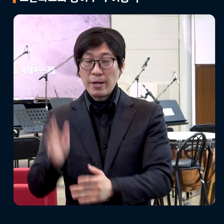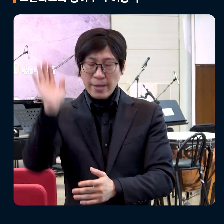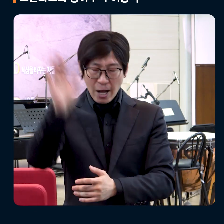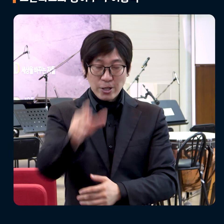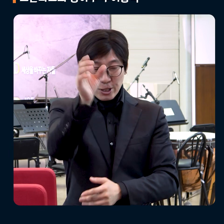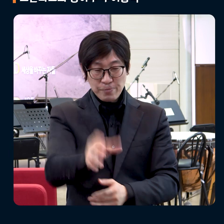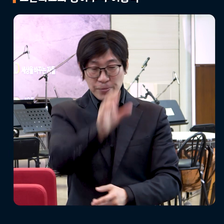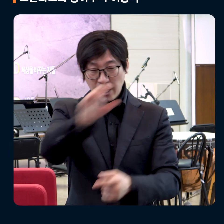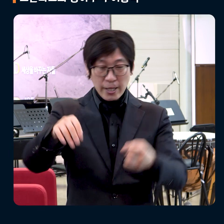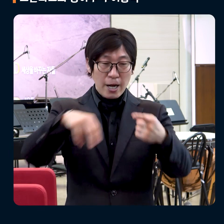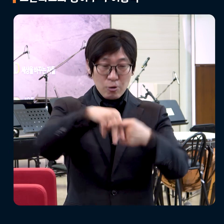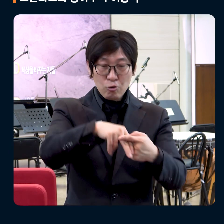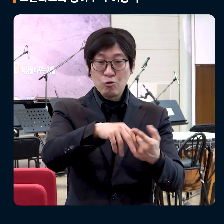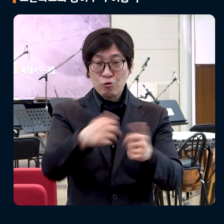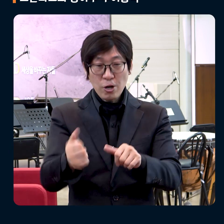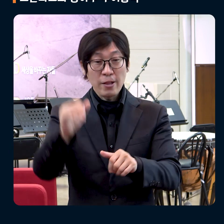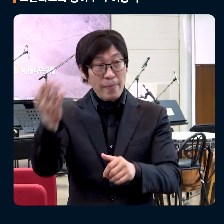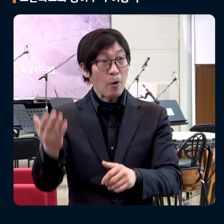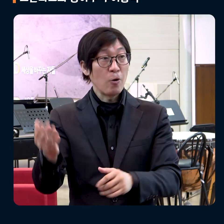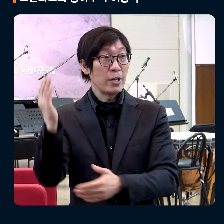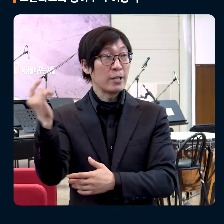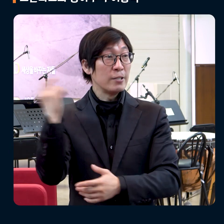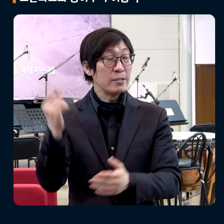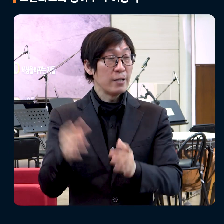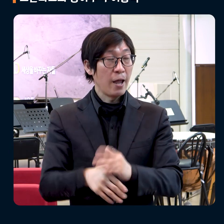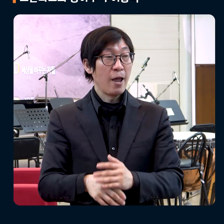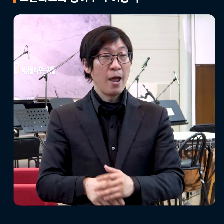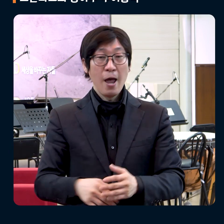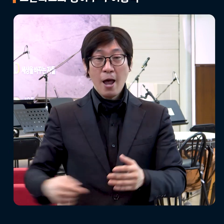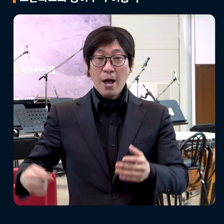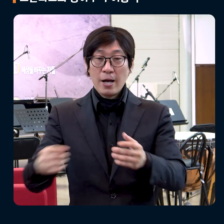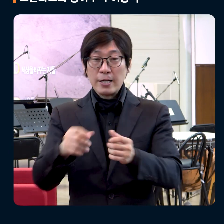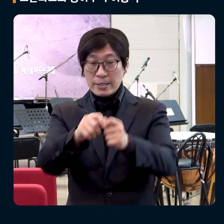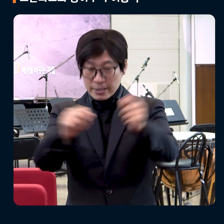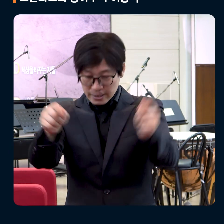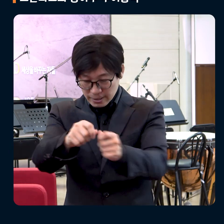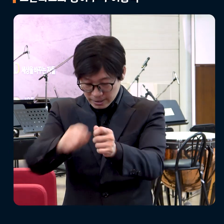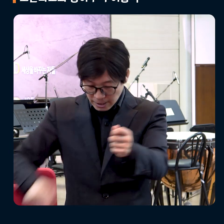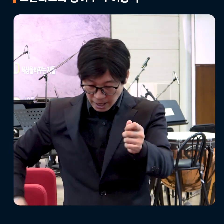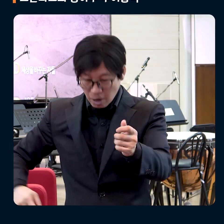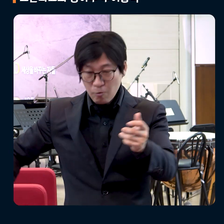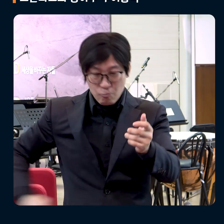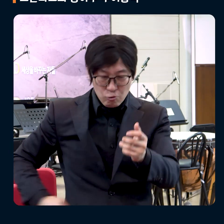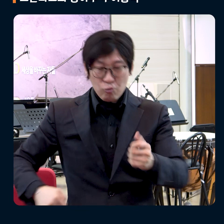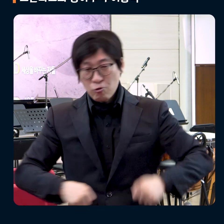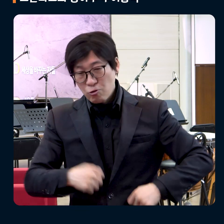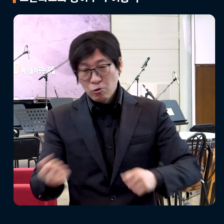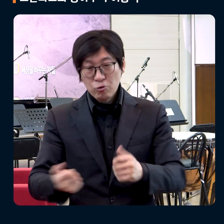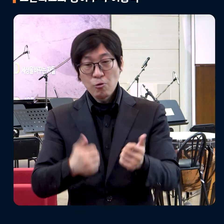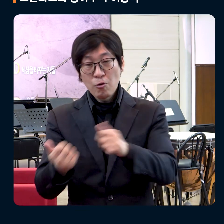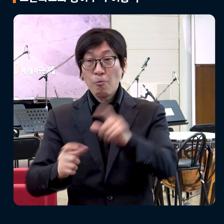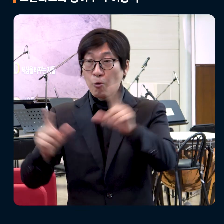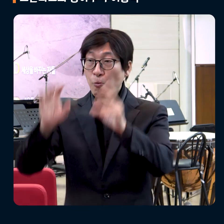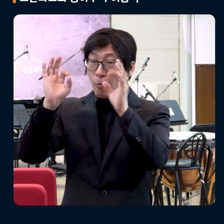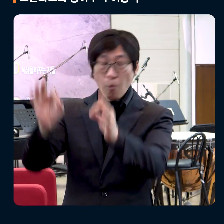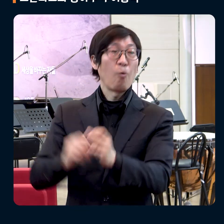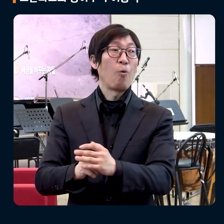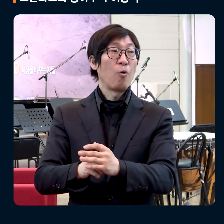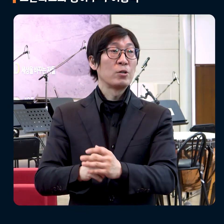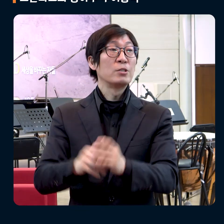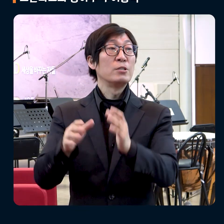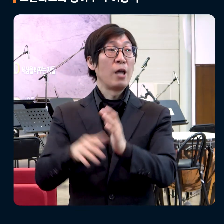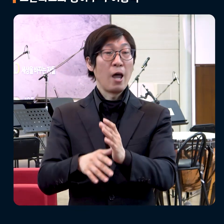위해서 죽는다라고 말씀하시고 창으로 찌르고 죽이는데, 고소하는데 거기에 매달려서도 아버지여 용서하십시오, 저들을 용서해